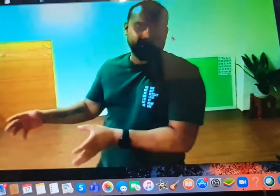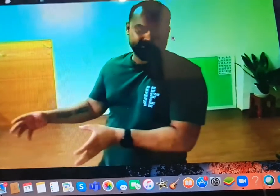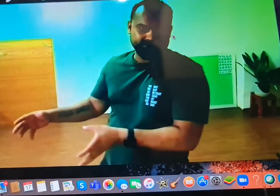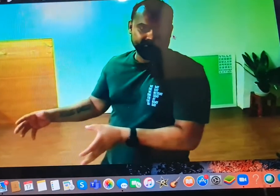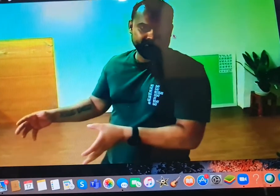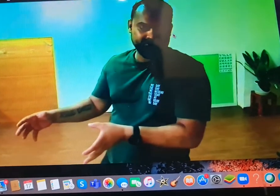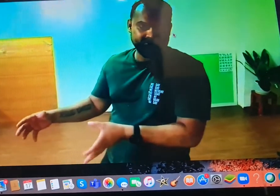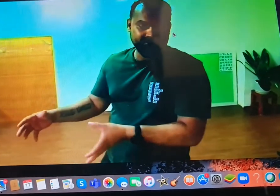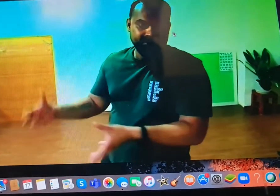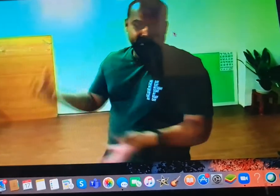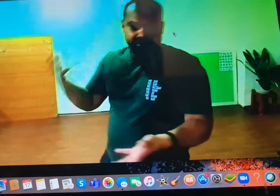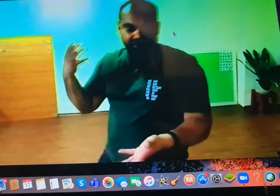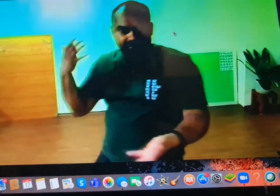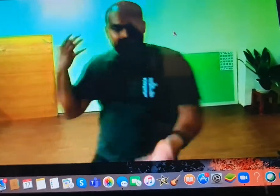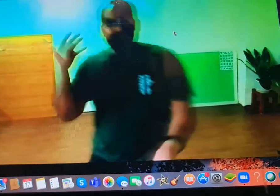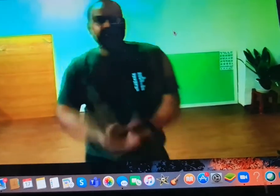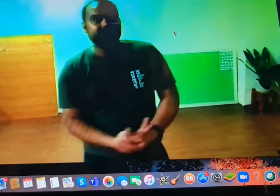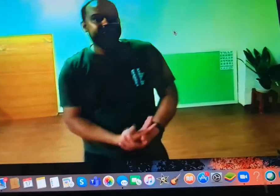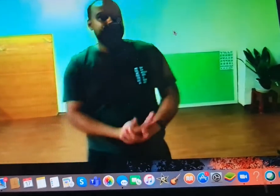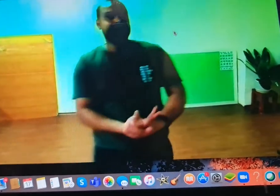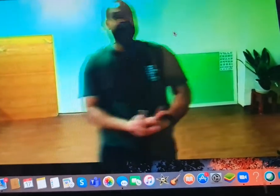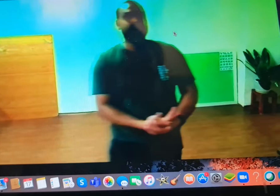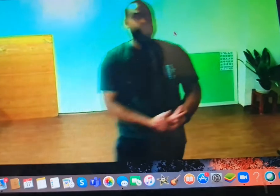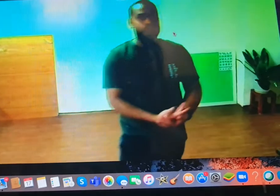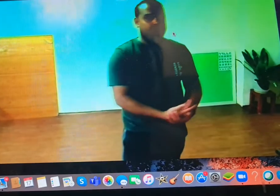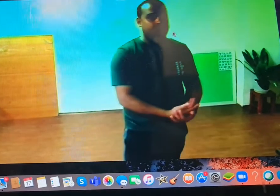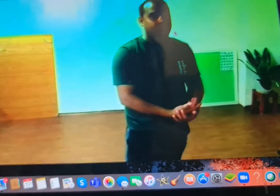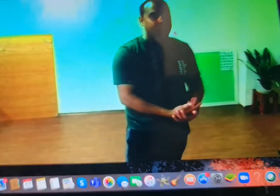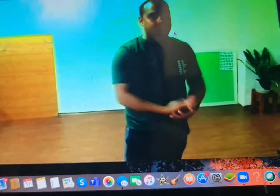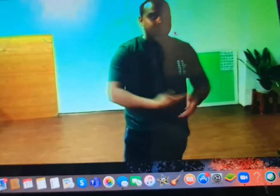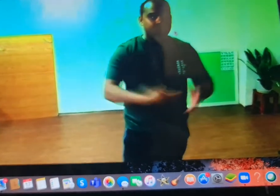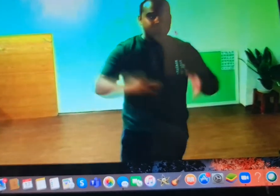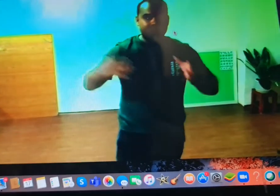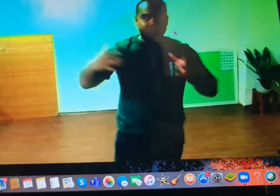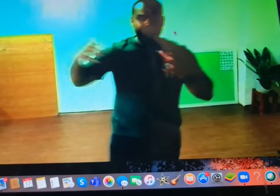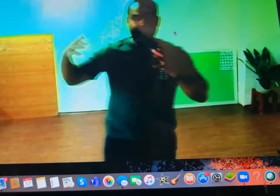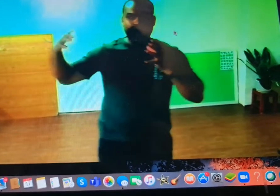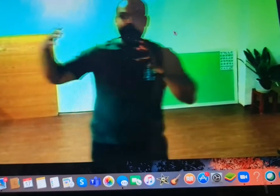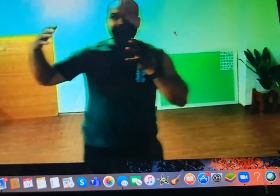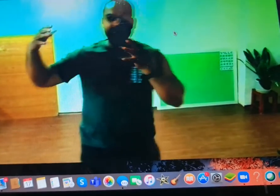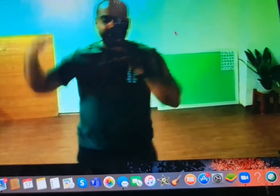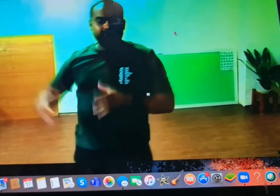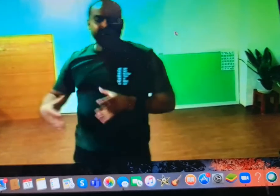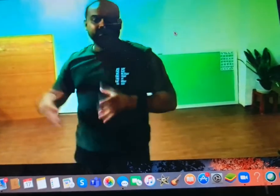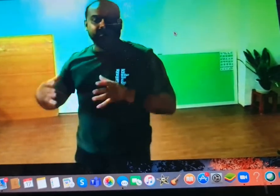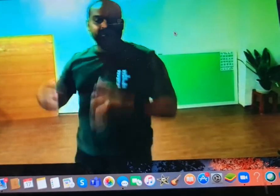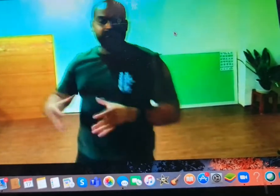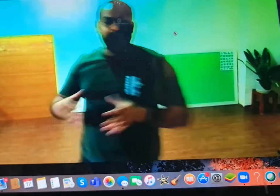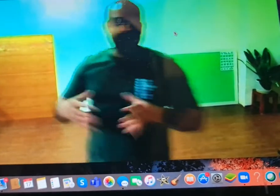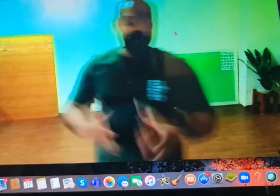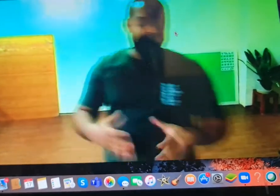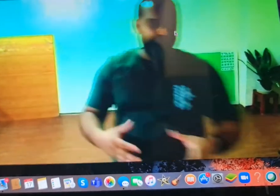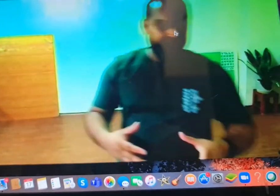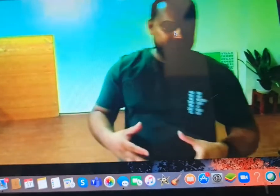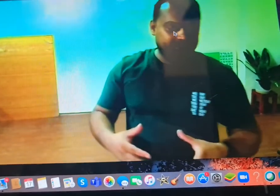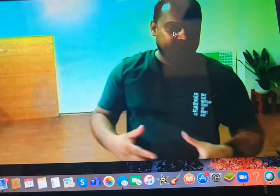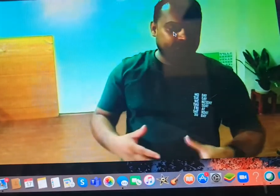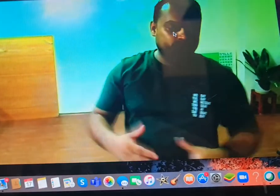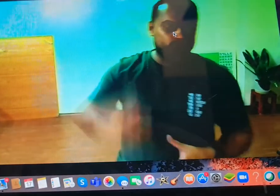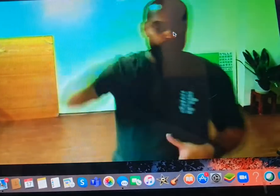से, कलरी में ये चिकित्सा पद्धति हुआ क्योंकि जब ये कलरी पाइप पे उस